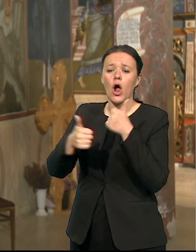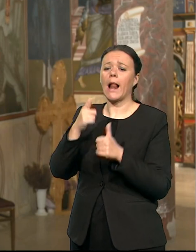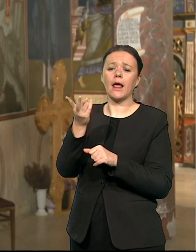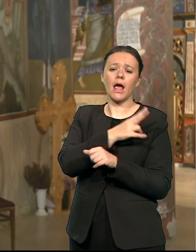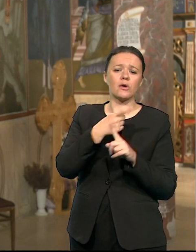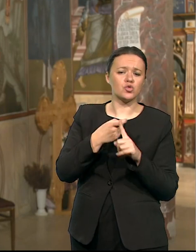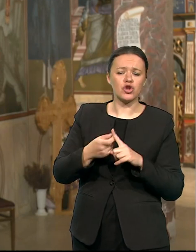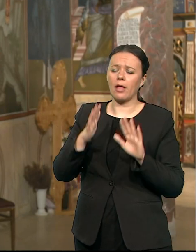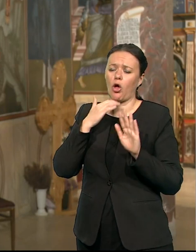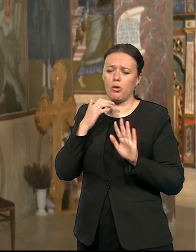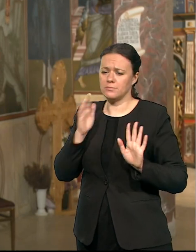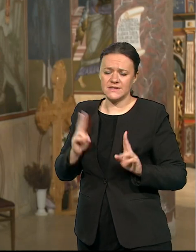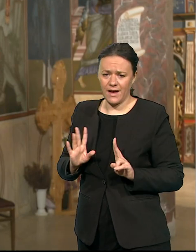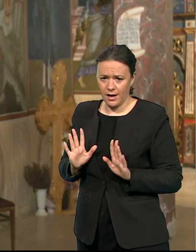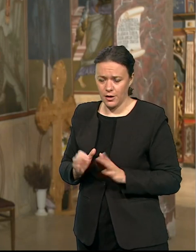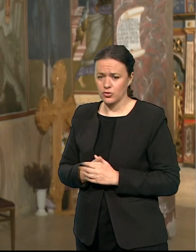sad, stajanje njihova